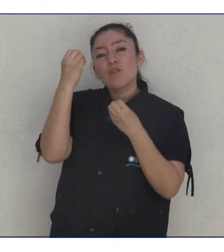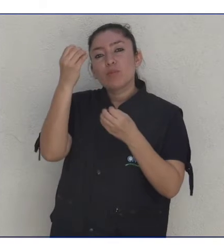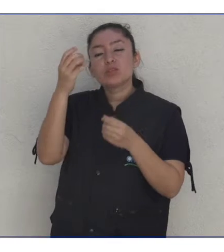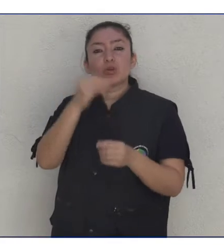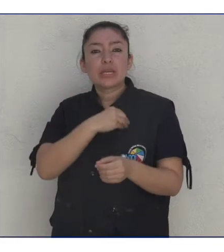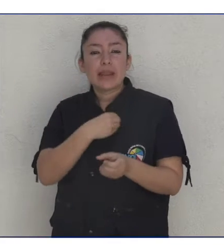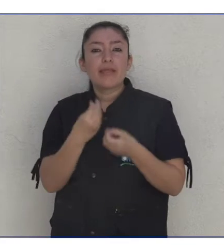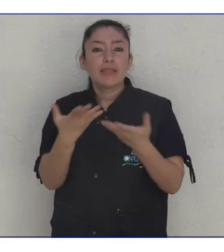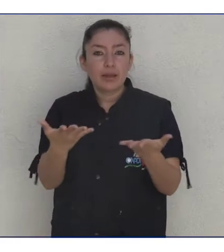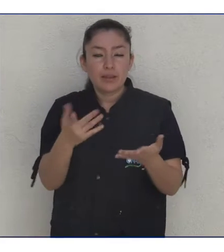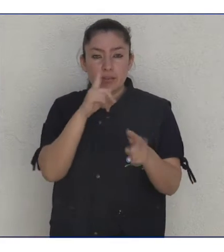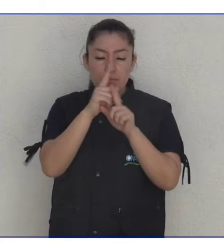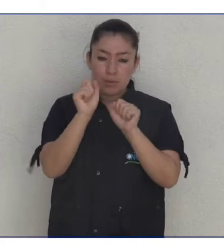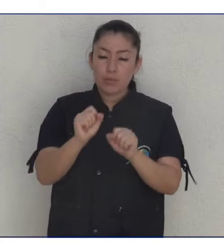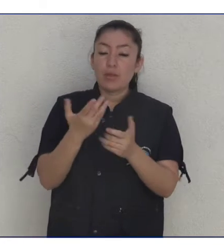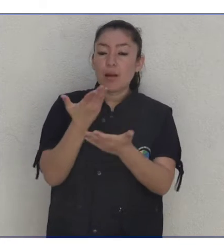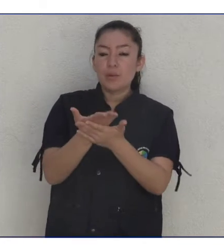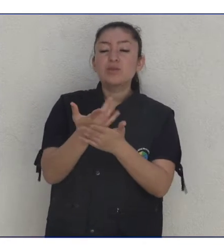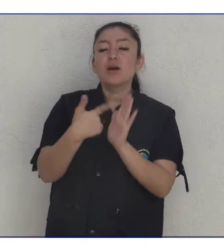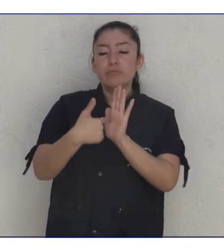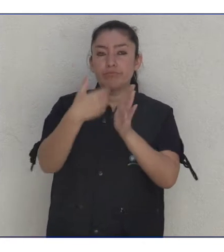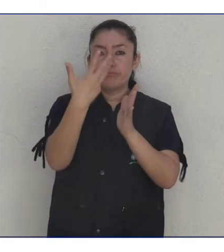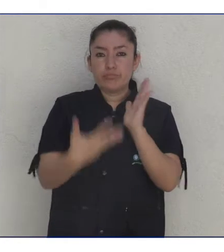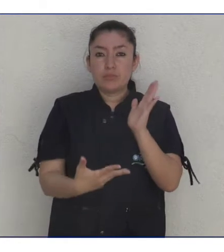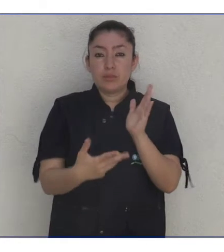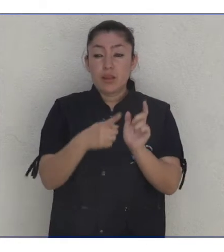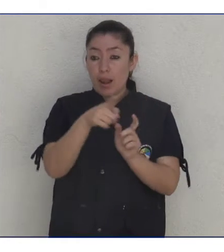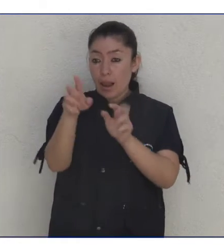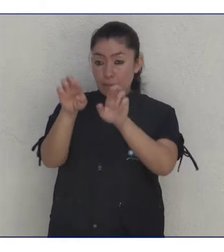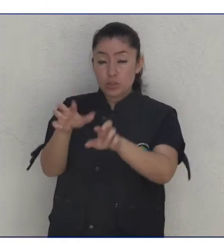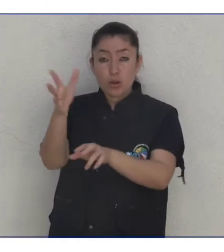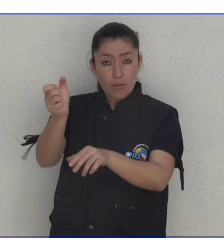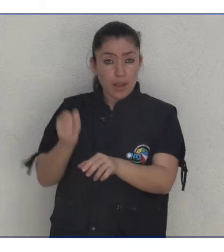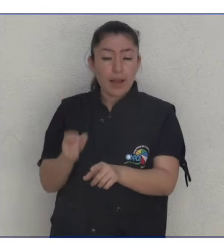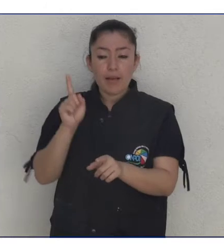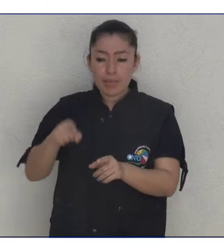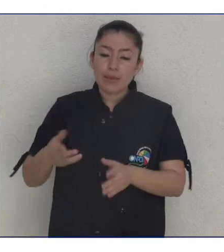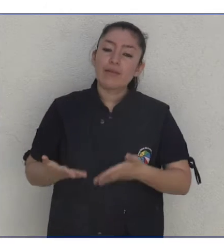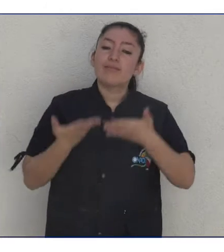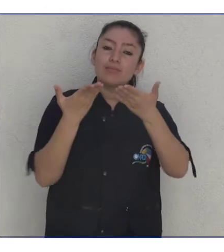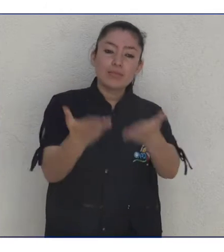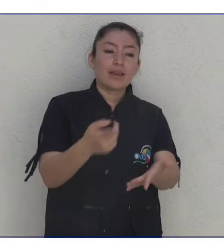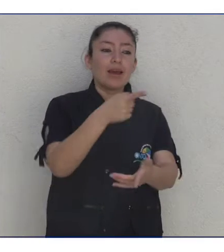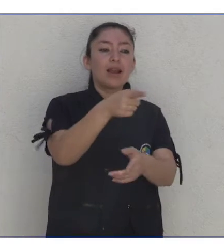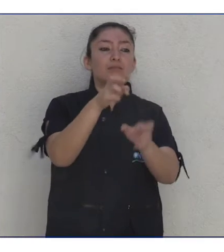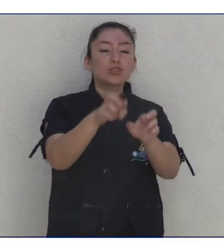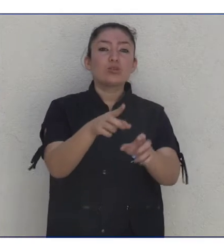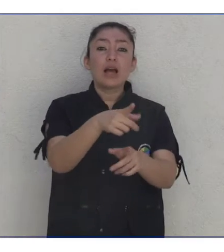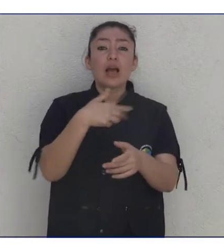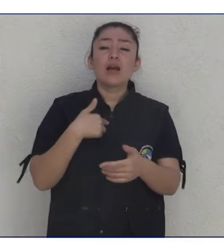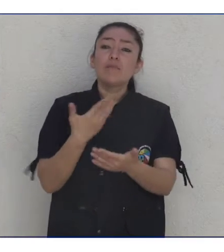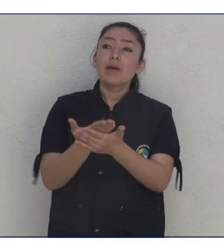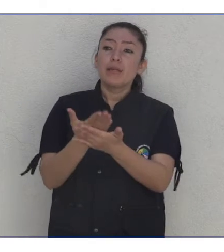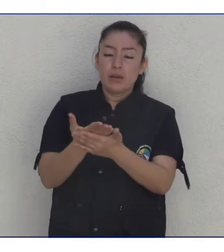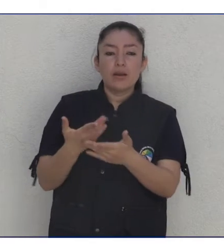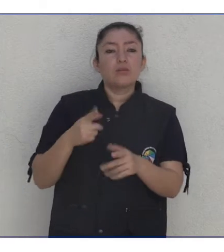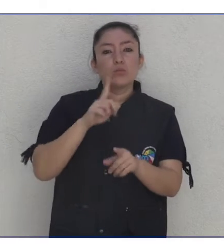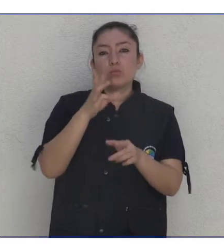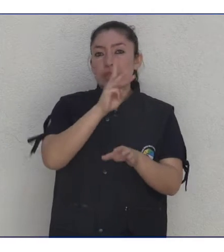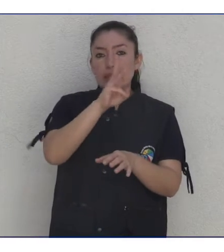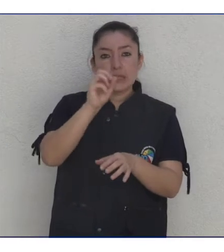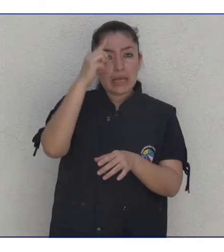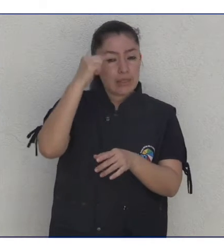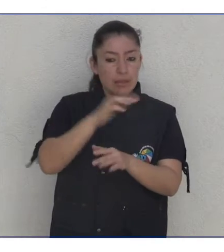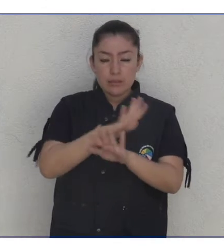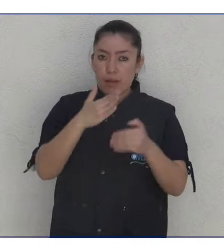y aporte la documentación que motive su petición. El sujeto obligado debe entregar al solicitante, en un plazo no mayor de 30